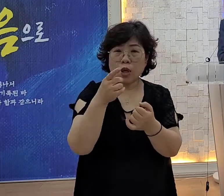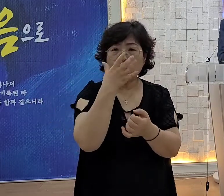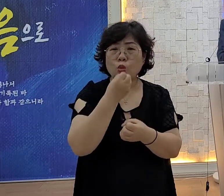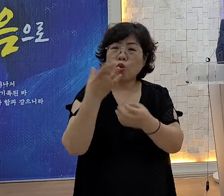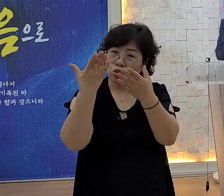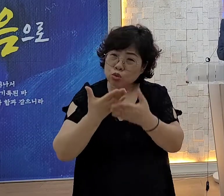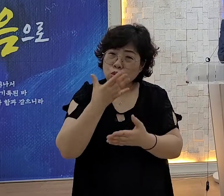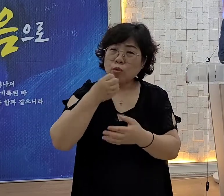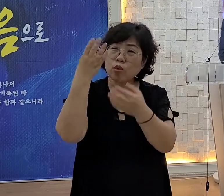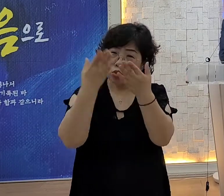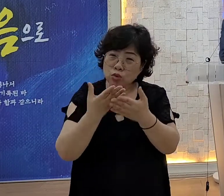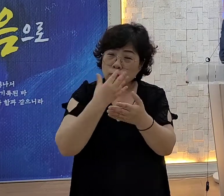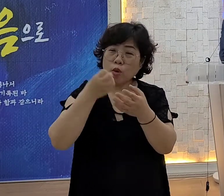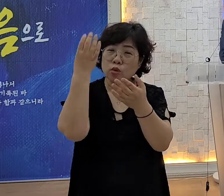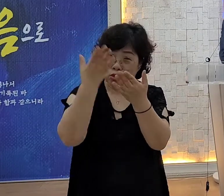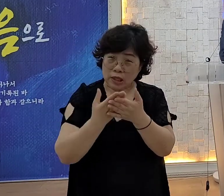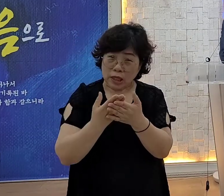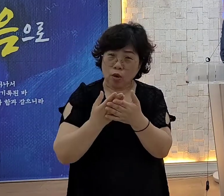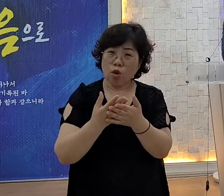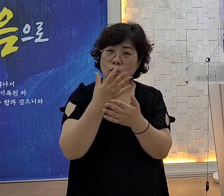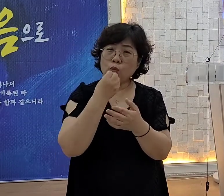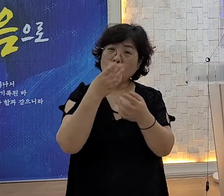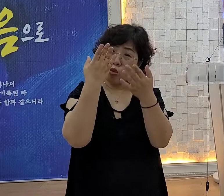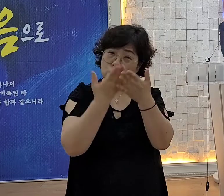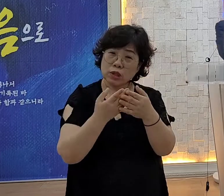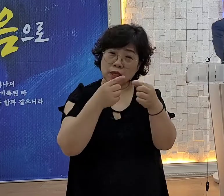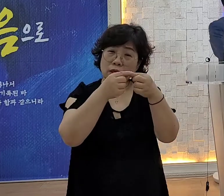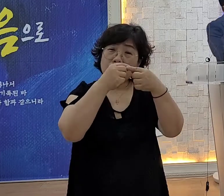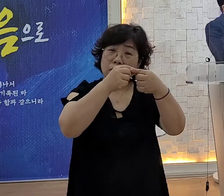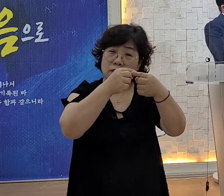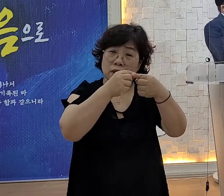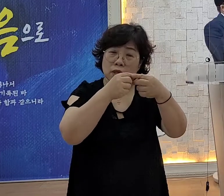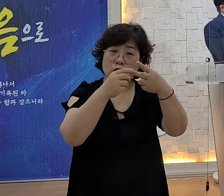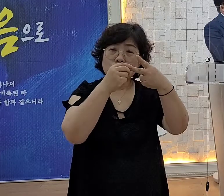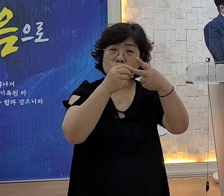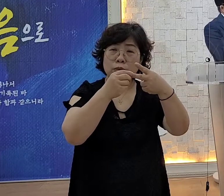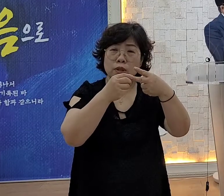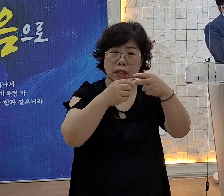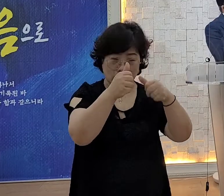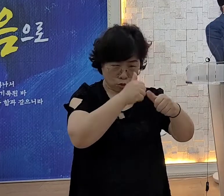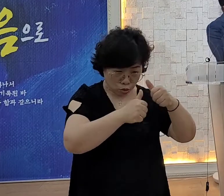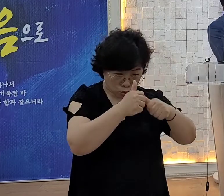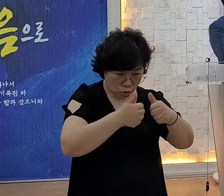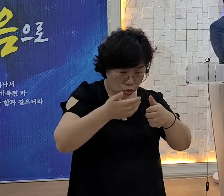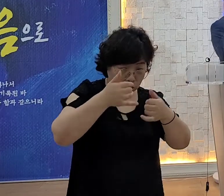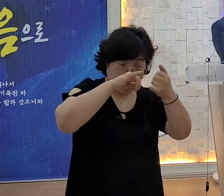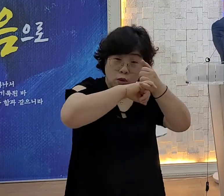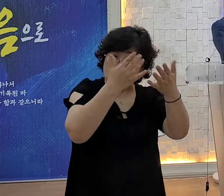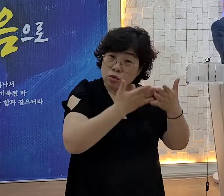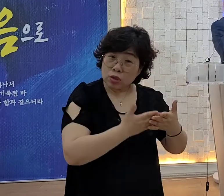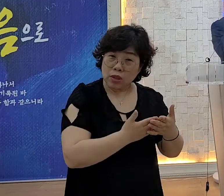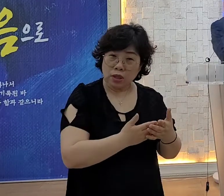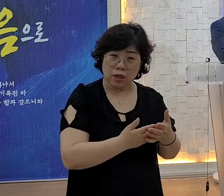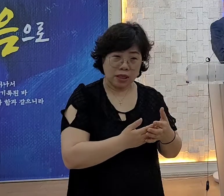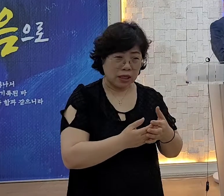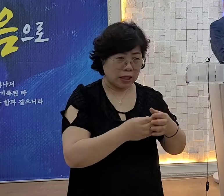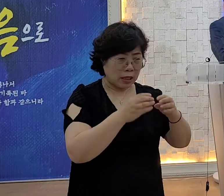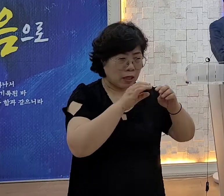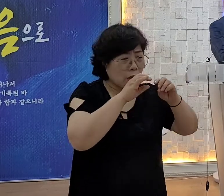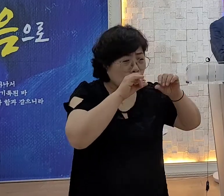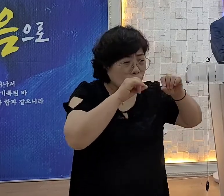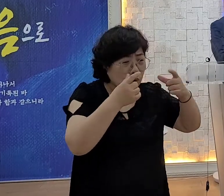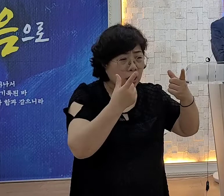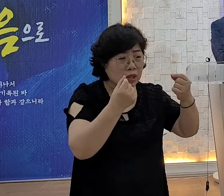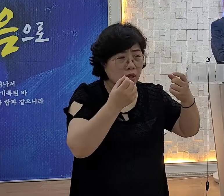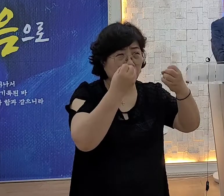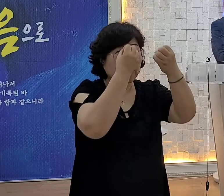주겠다. 복 주겠다고. 그러고요, 내 후손을 주겠다. 어떻게 해요?